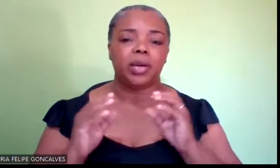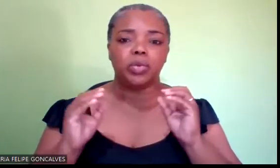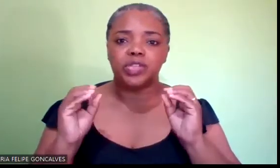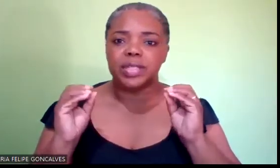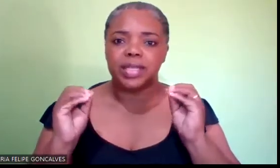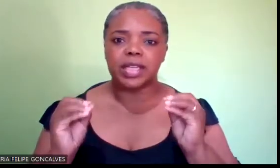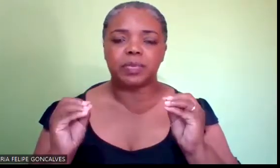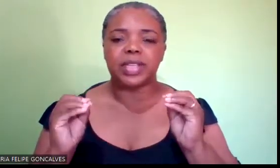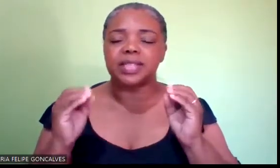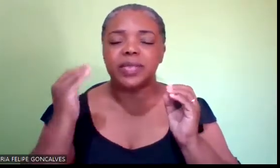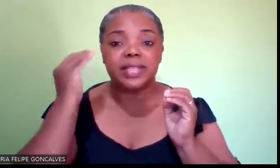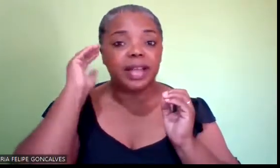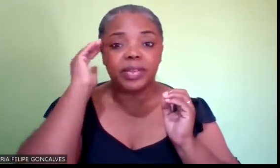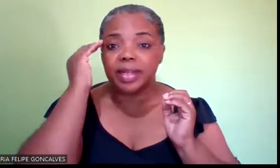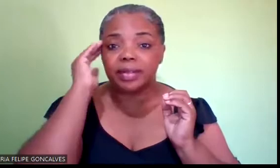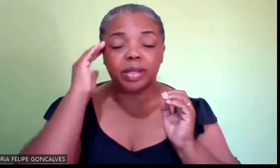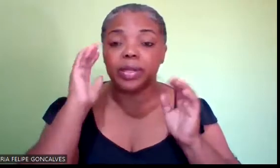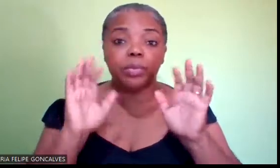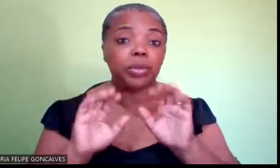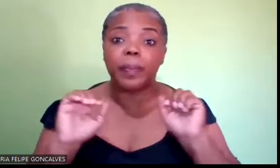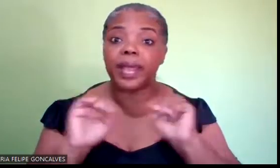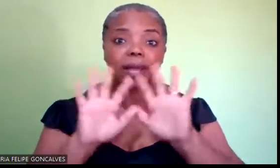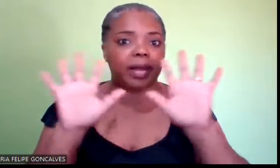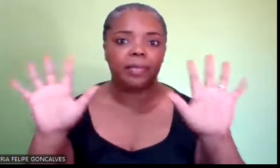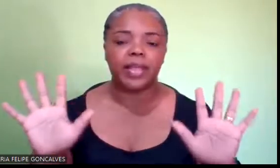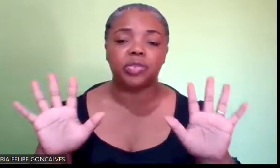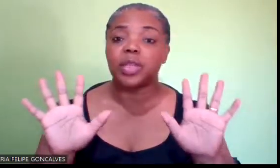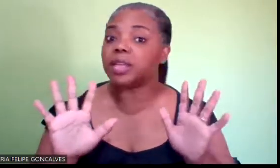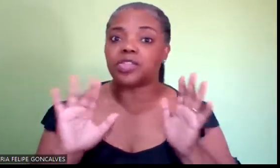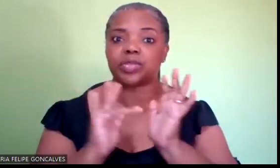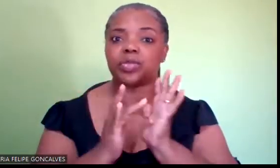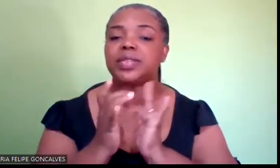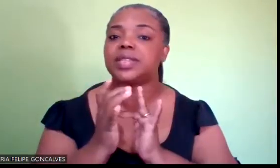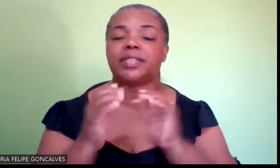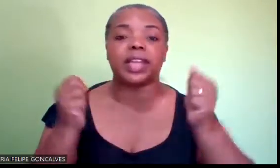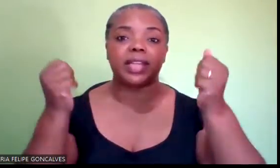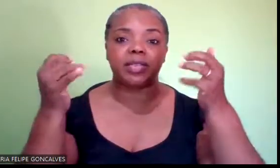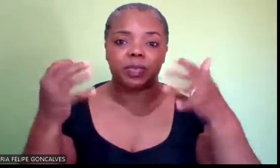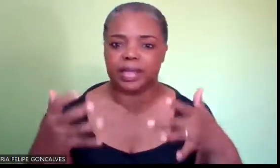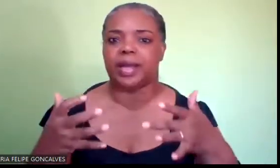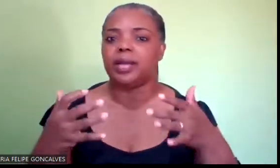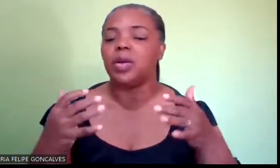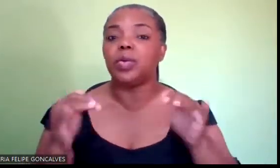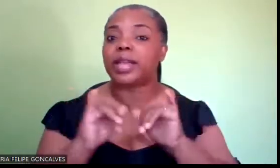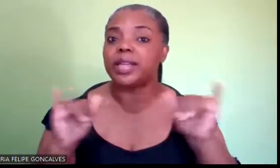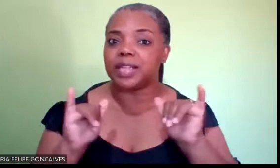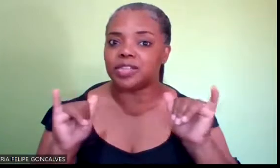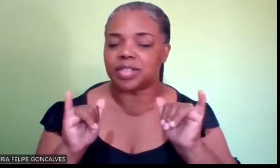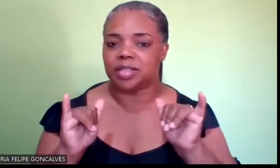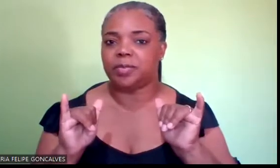os discípulos, eles não estavam entendendo ainda muito bem, claramente, o que Jesus estava querendo explicar, o que ele queria dizer,